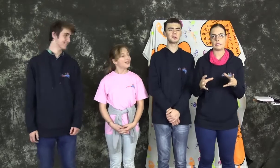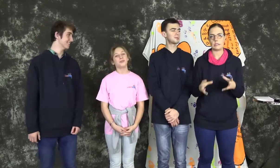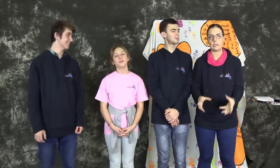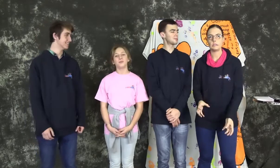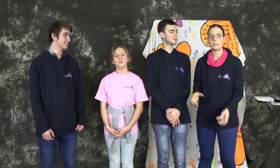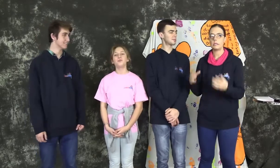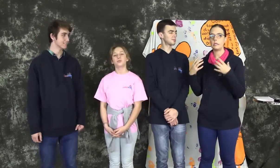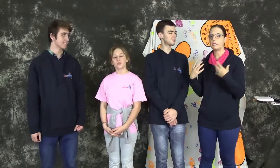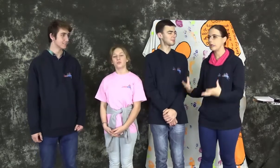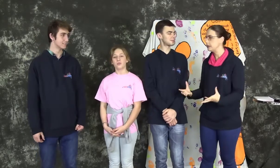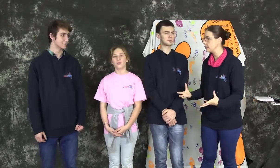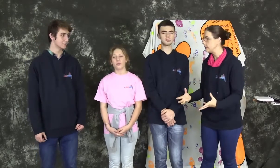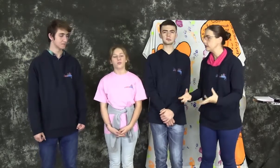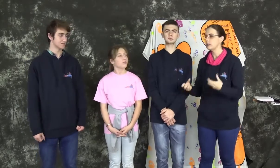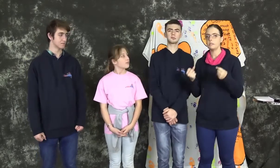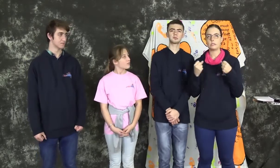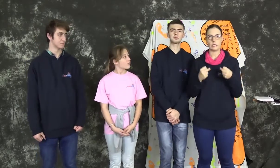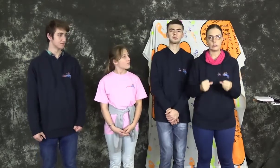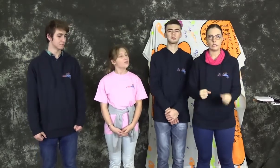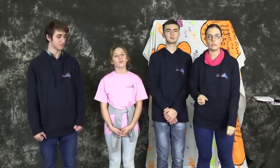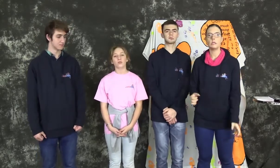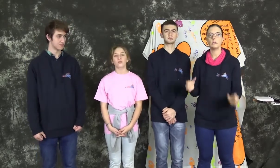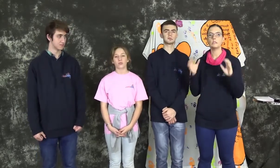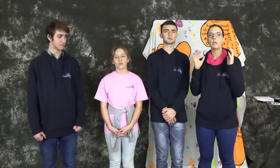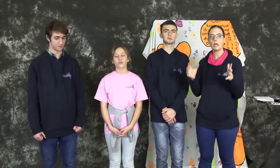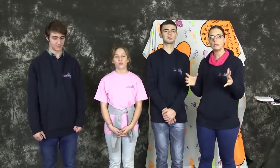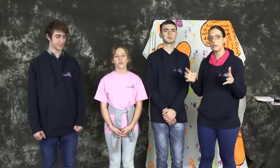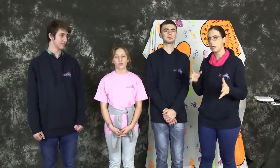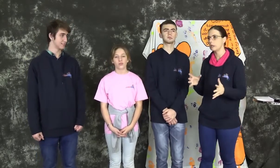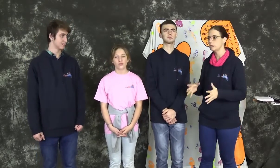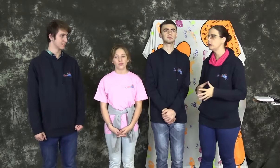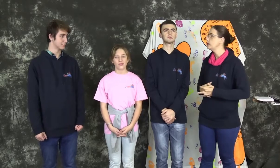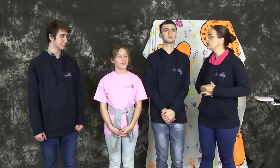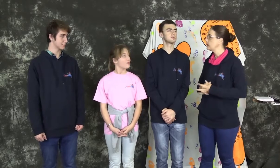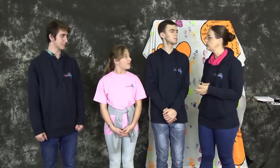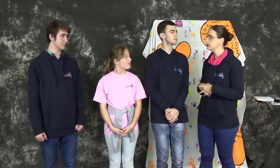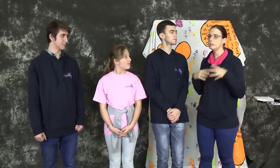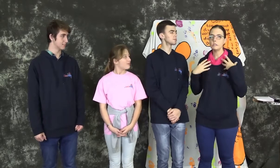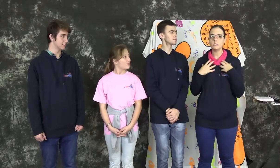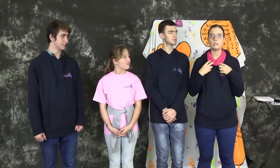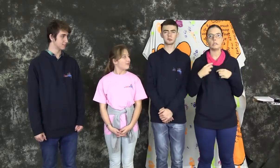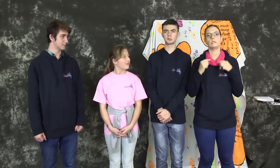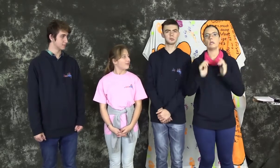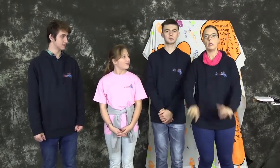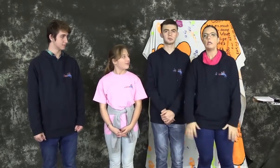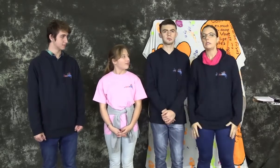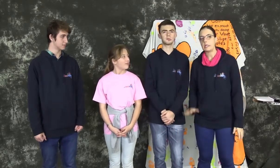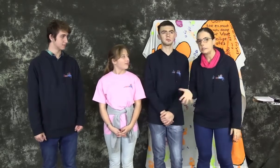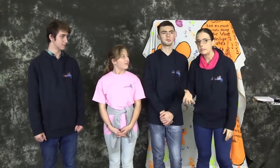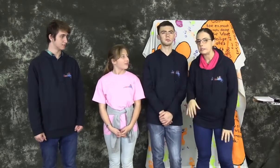selfbeheersing hê. As mekaar in liefde kan dien, ons moet selfbeheersing hê. Dit maakt ons makkelijk in die weg kan kom met een mens. Ons hoef nie te sê as ons denk, dit wat hulle doen is nou